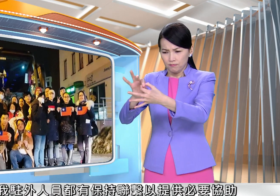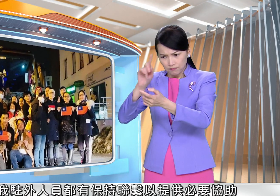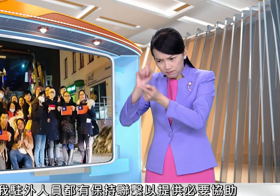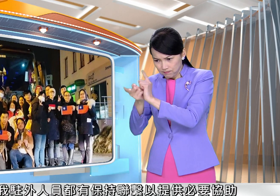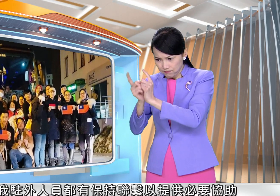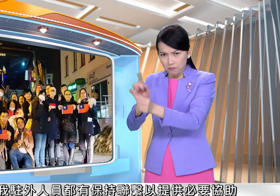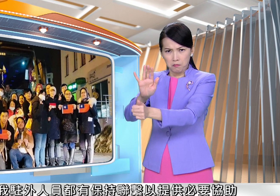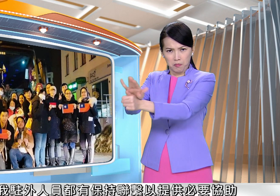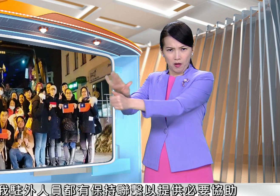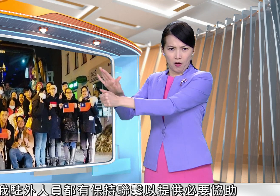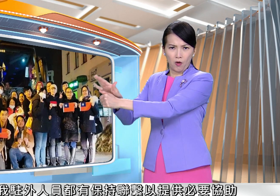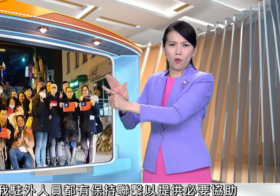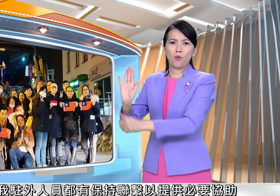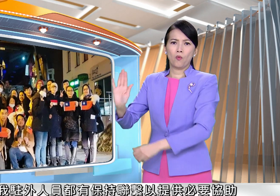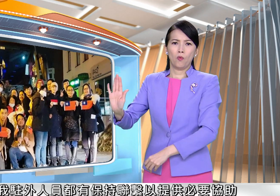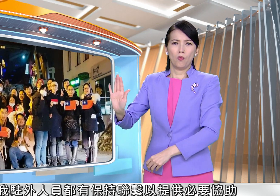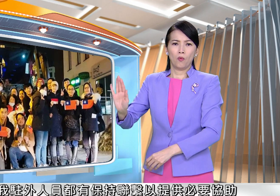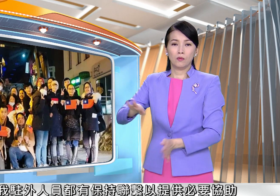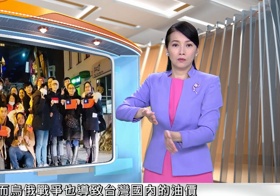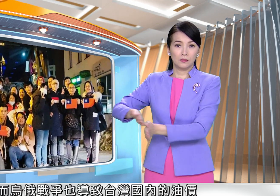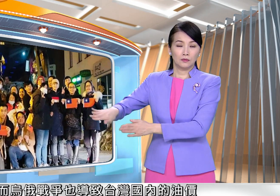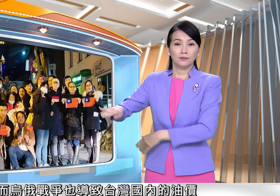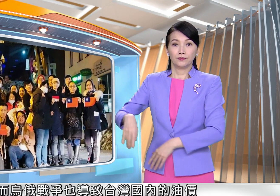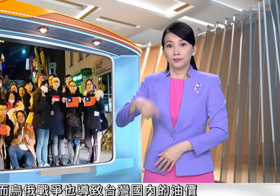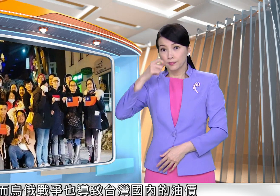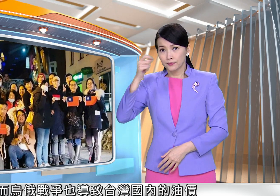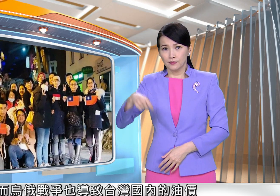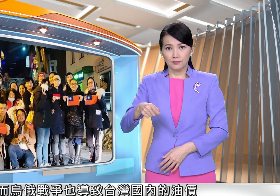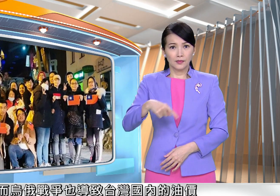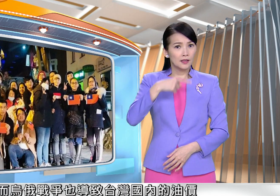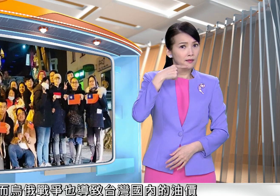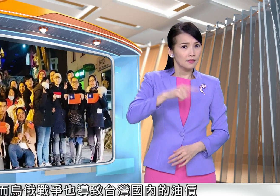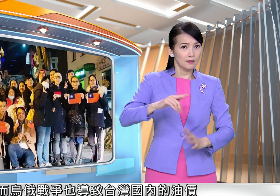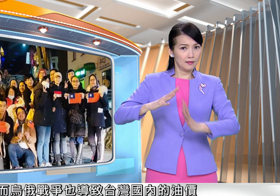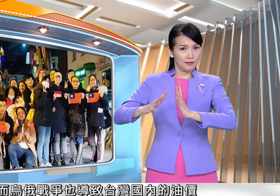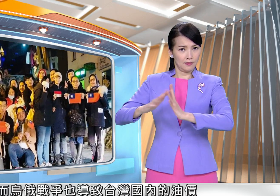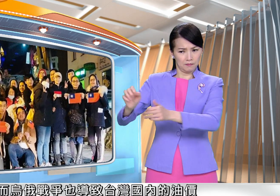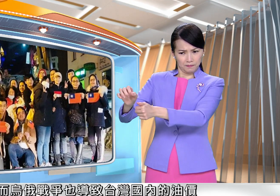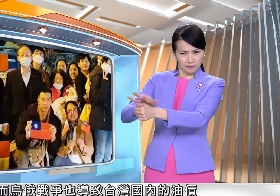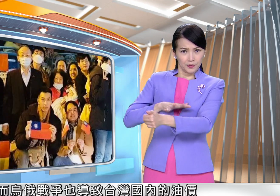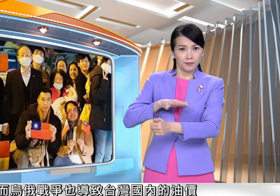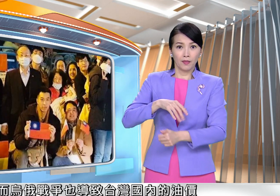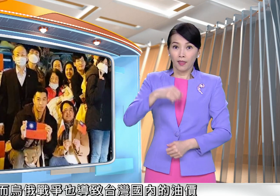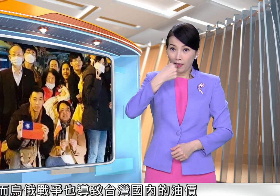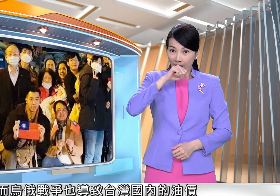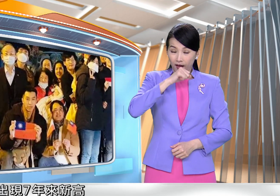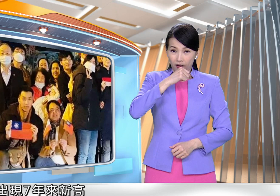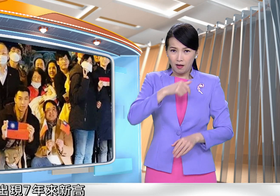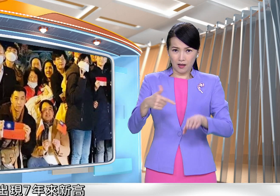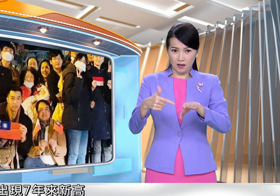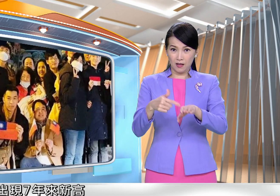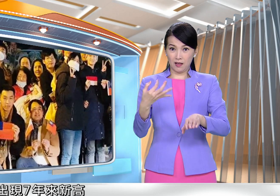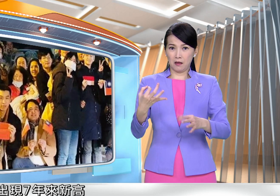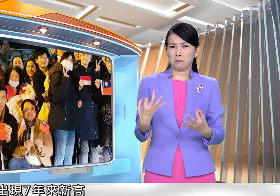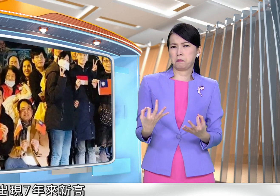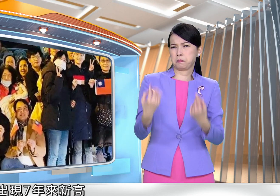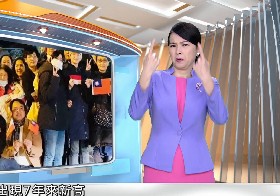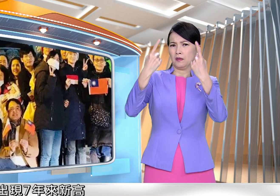助。而乌俄战争也导致台湾国内的油价出现7年以来的新